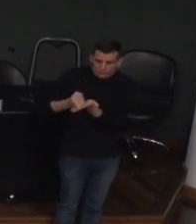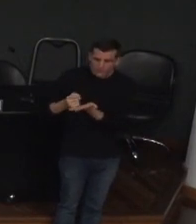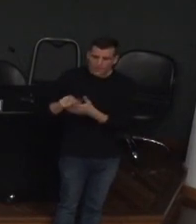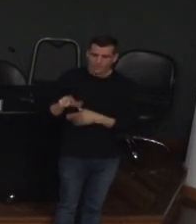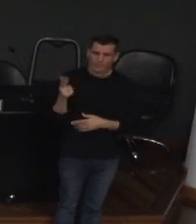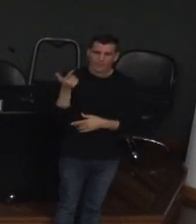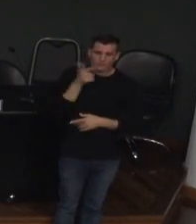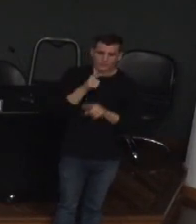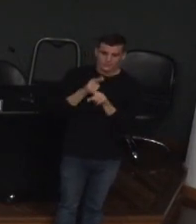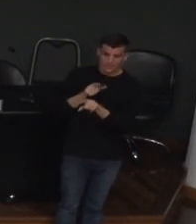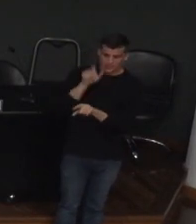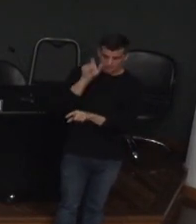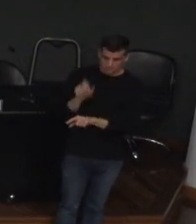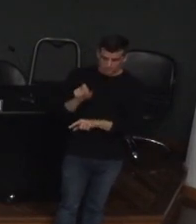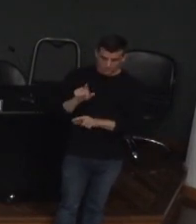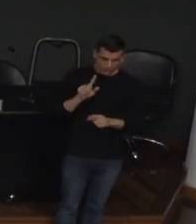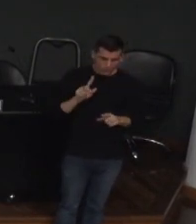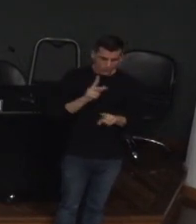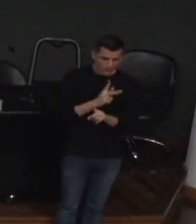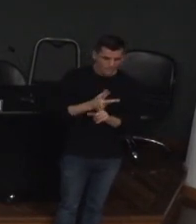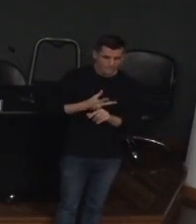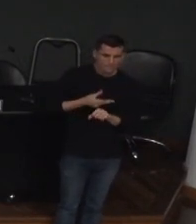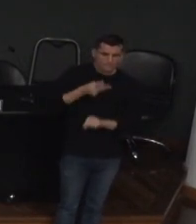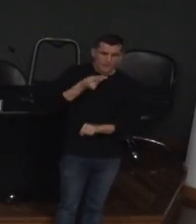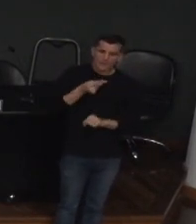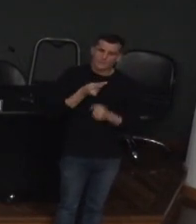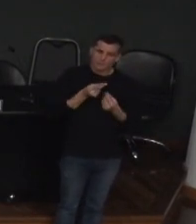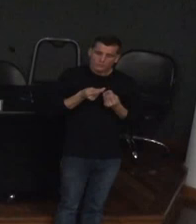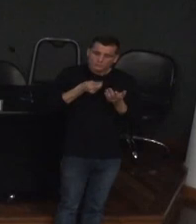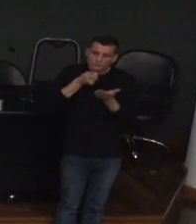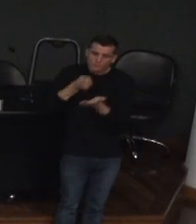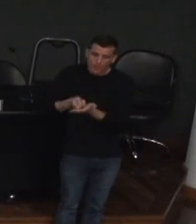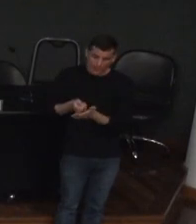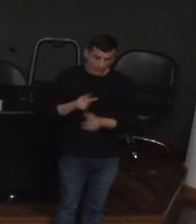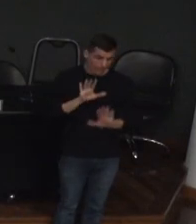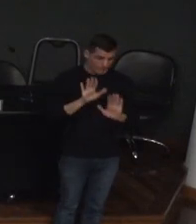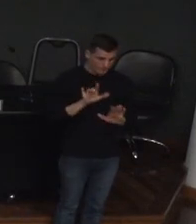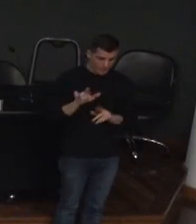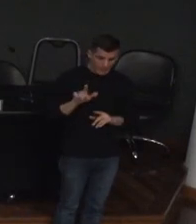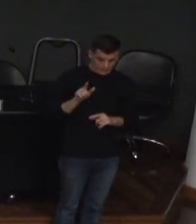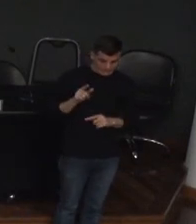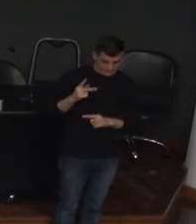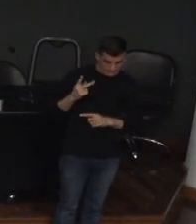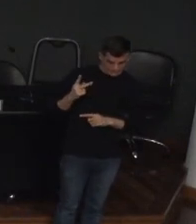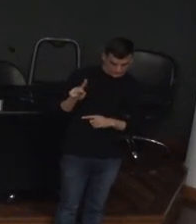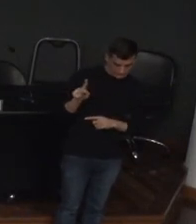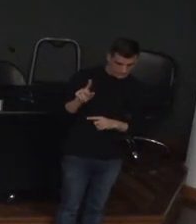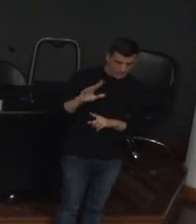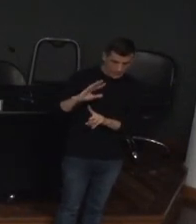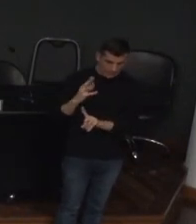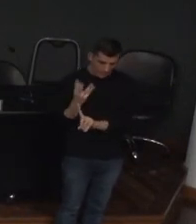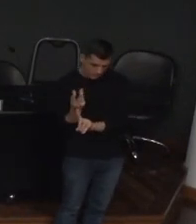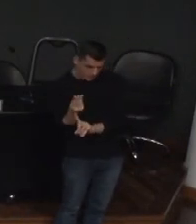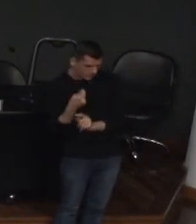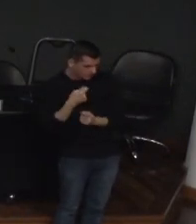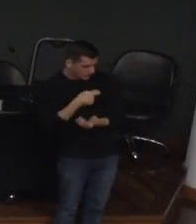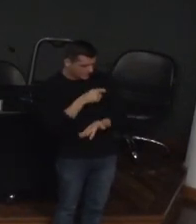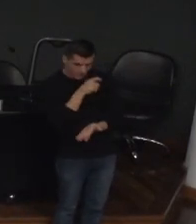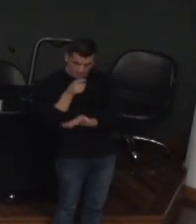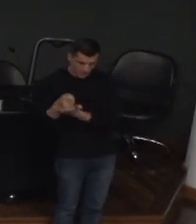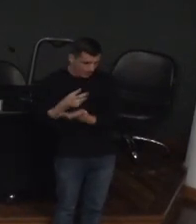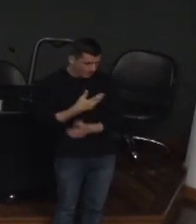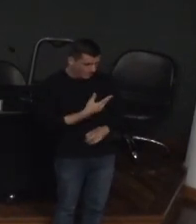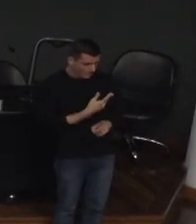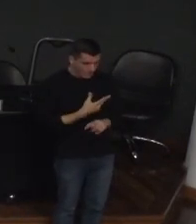prêmio. Para receber o seu prêmio, começa um outro processo, que não é, às vezes, por isso que a gente falou, são vários departamentos, que não é vinculado